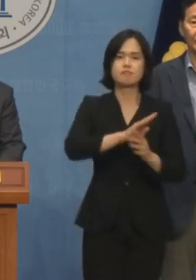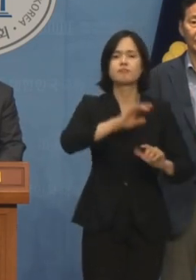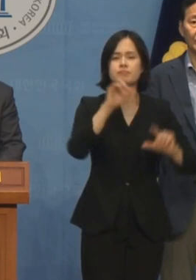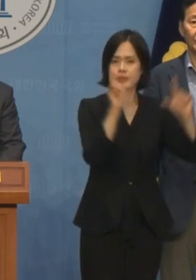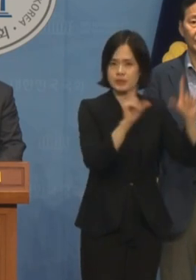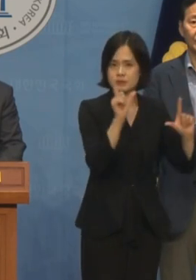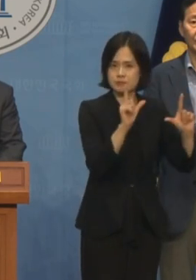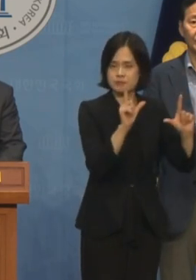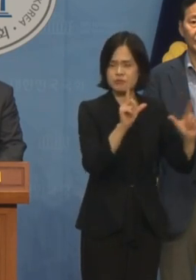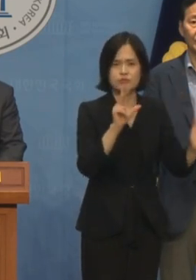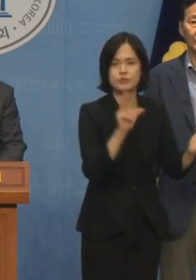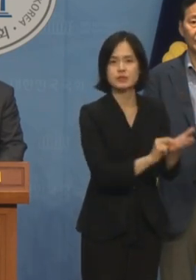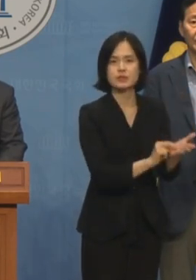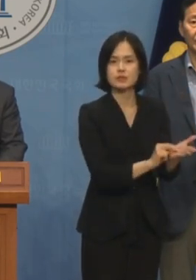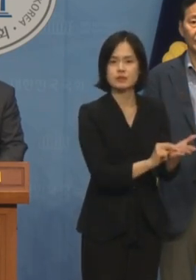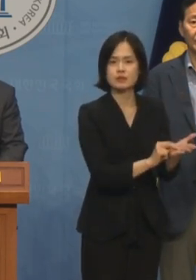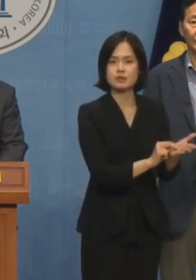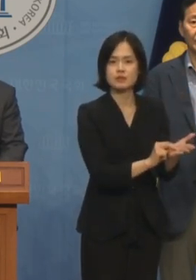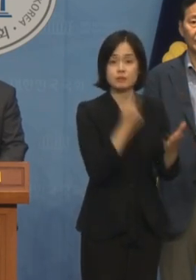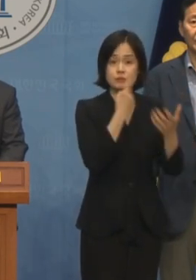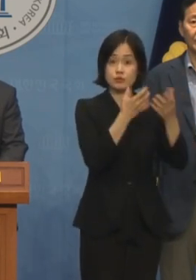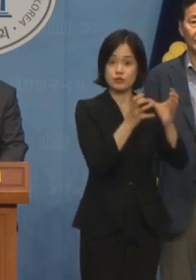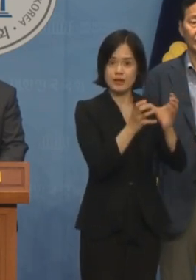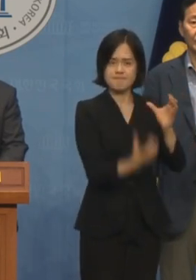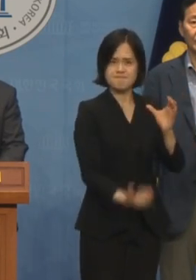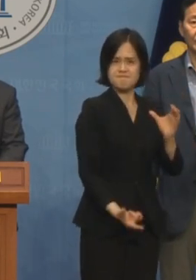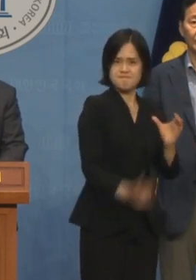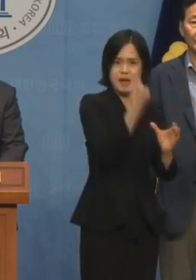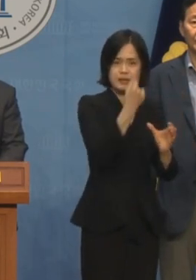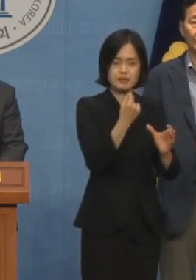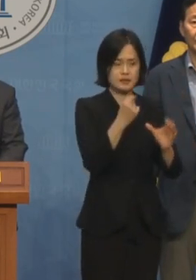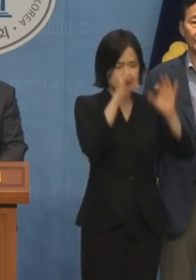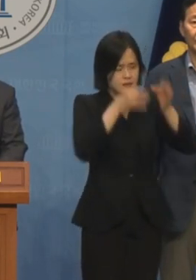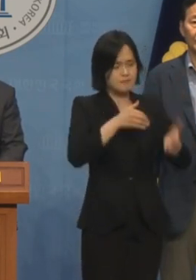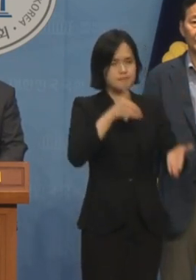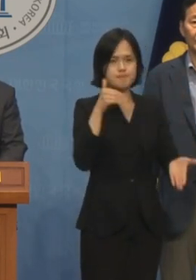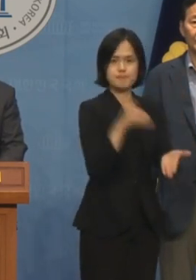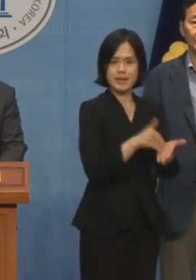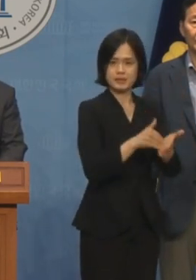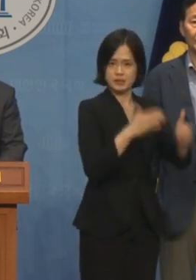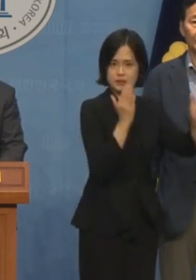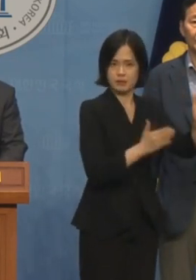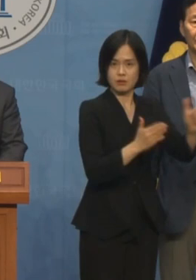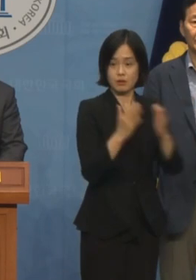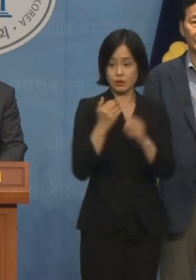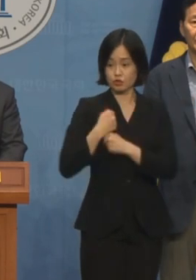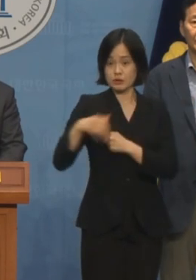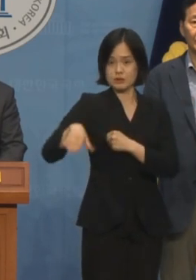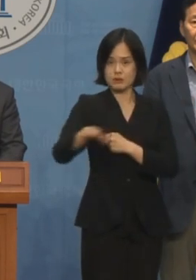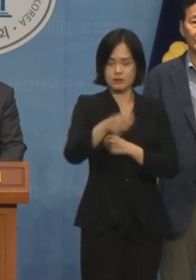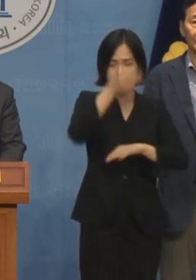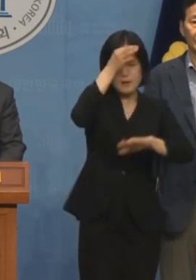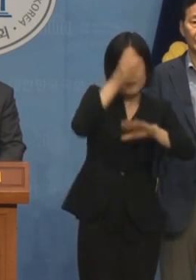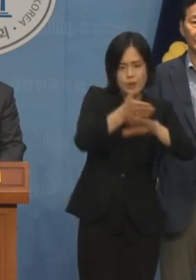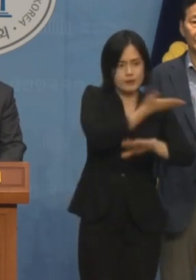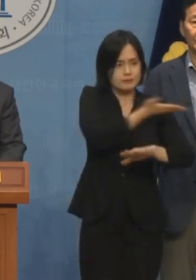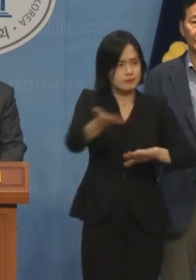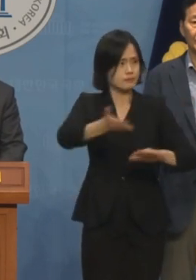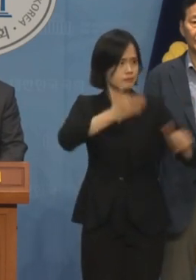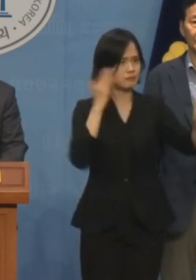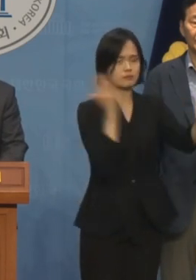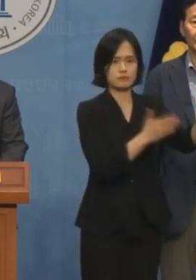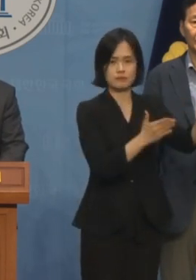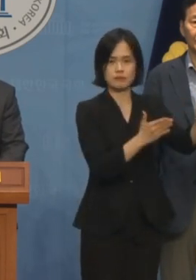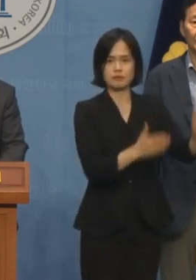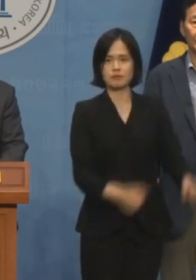있습니다. 민주당은 즉각 반성하고 군인들에게 진심으로 사과하길 촉구합니다.